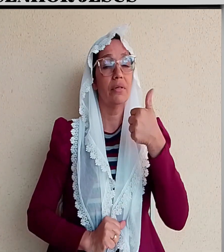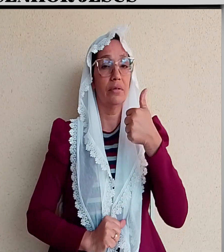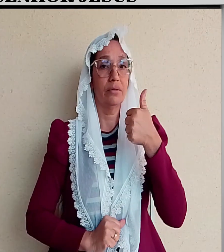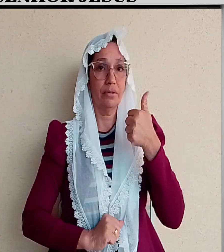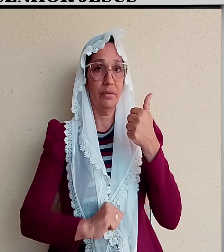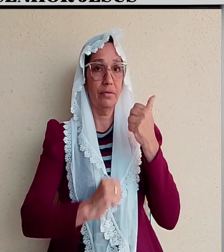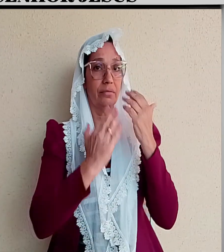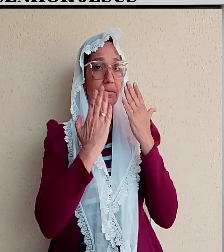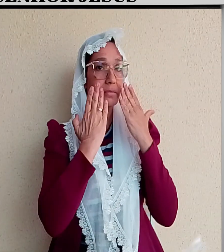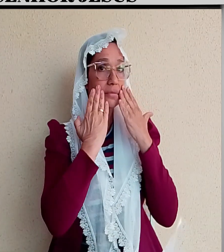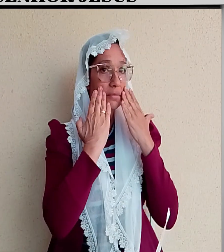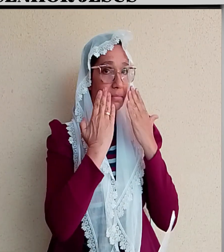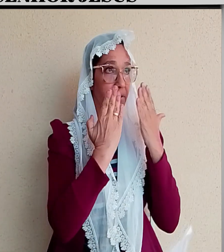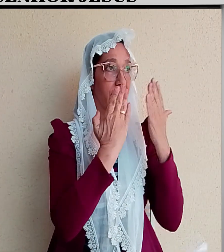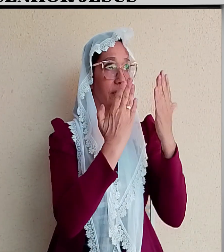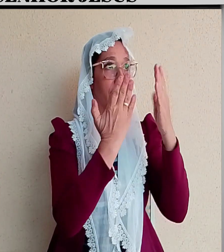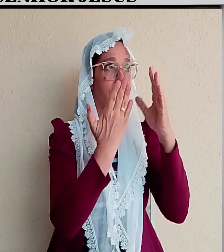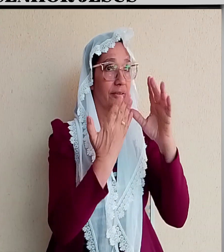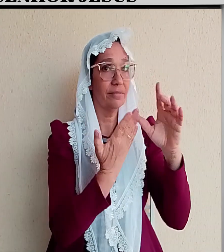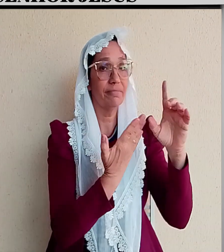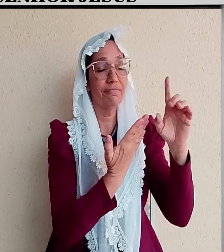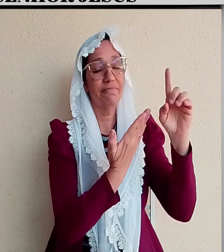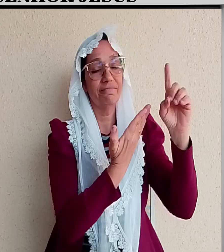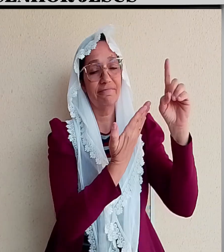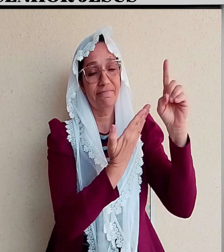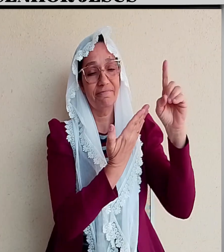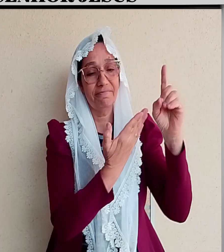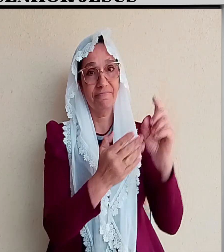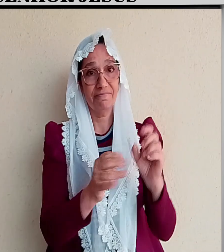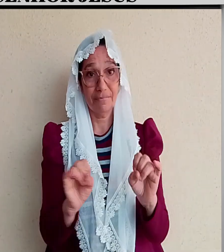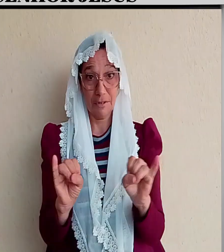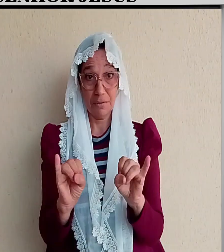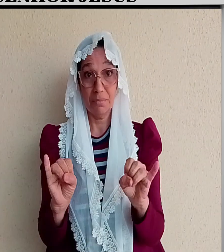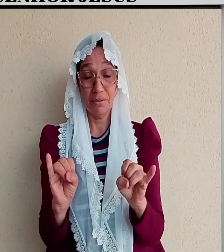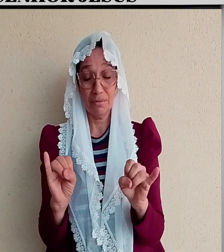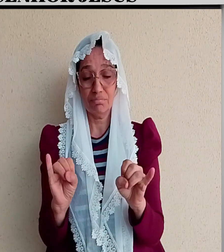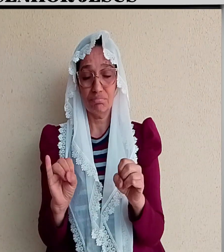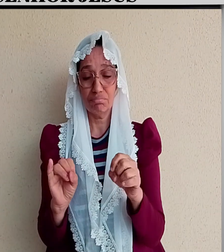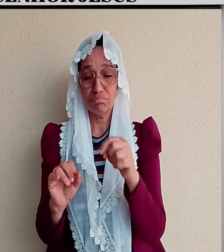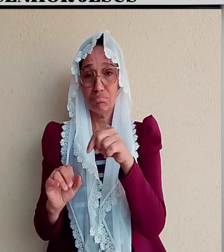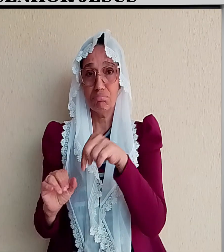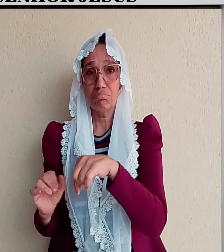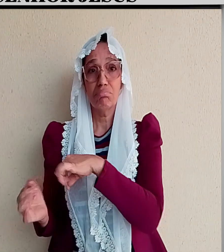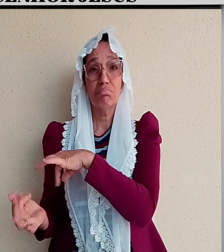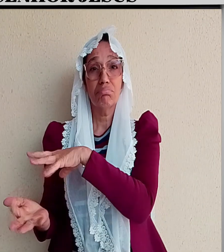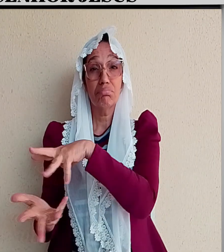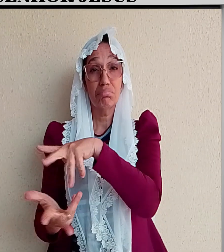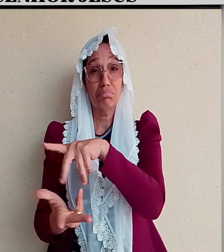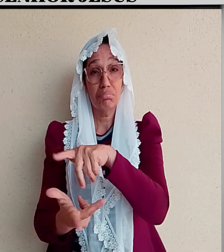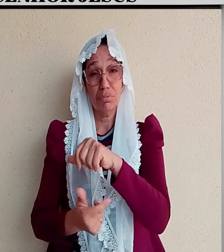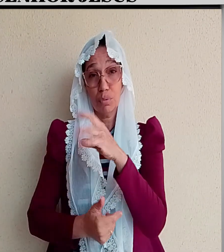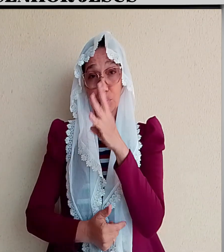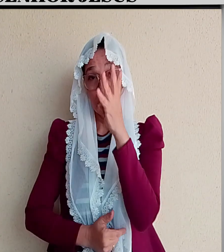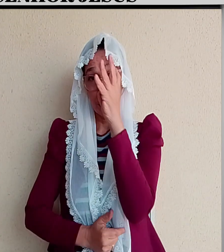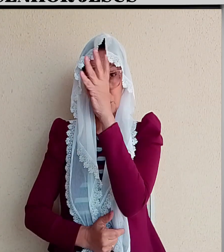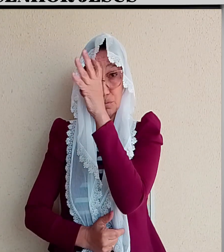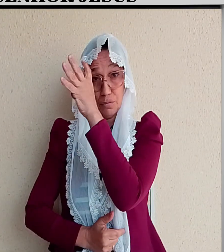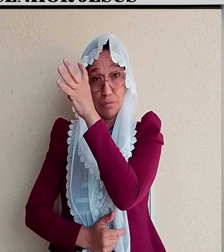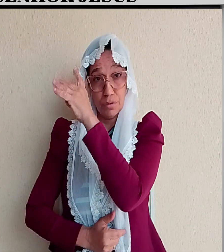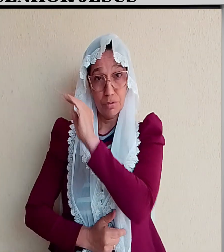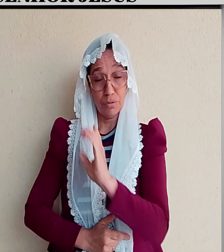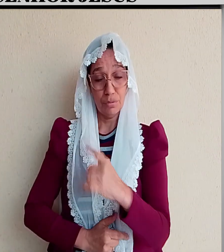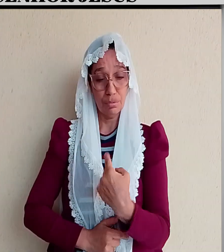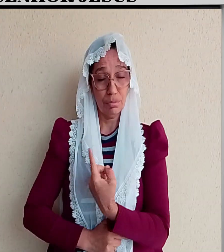viver, vai exigir mais da nossa comunhão, união e aproximação com Cristo. Que